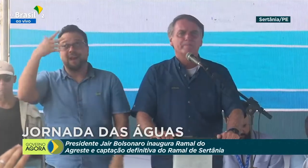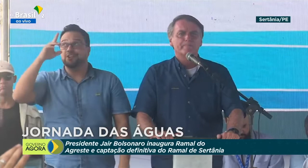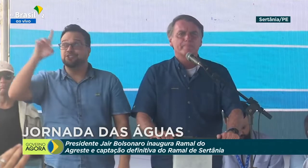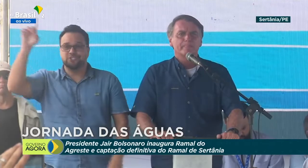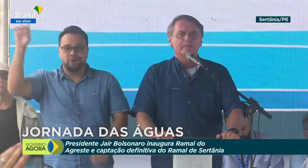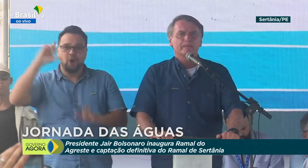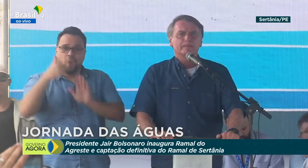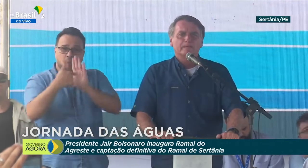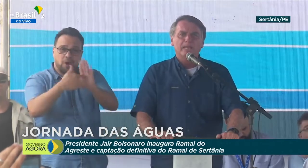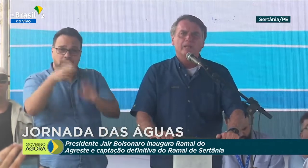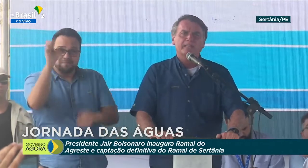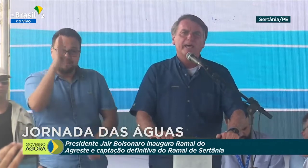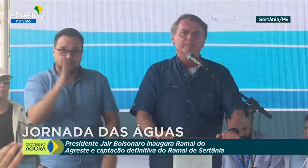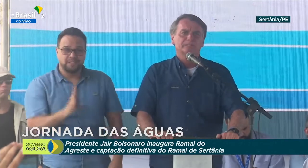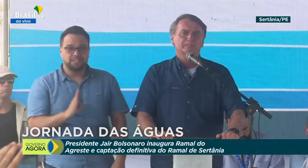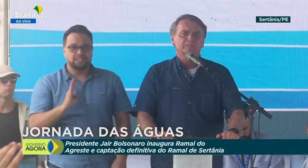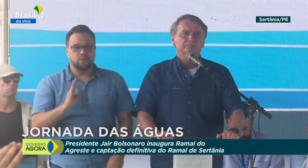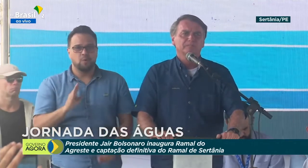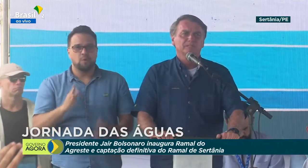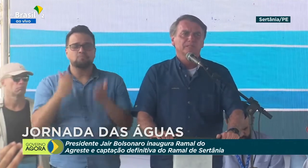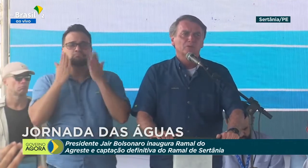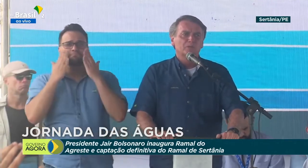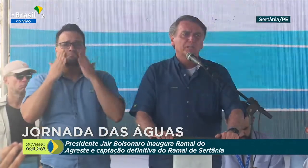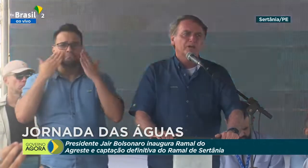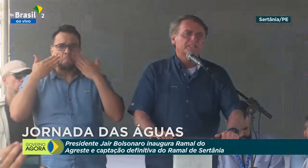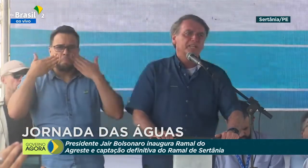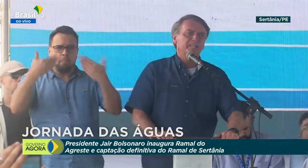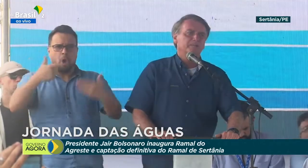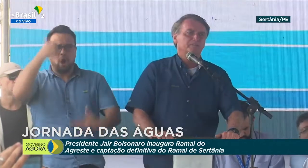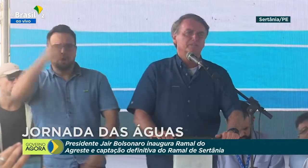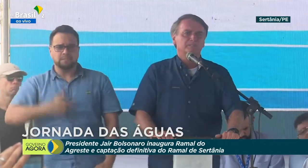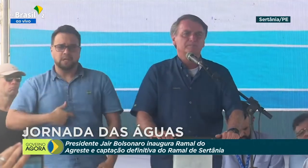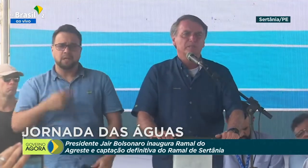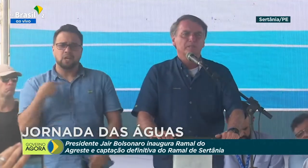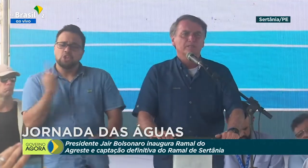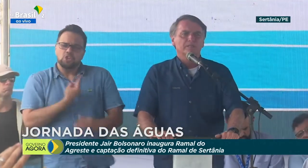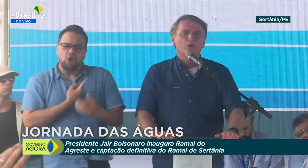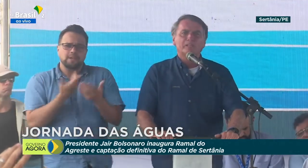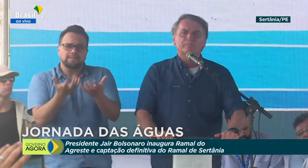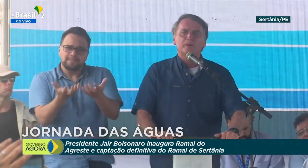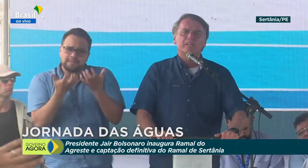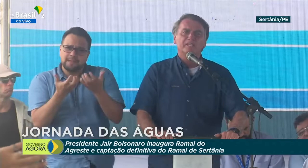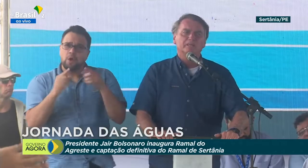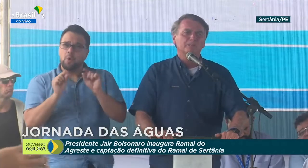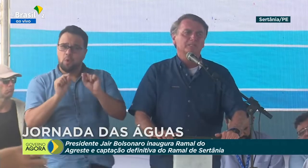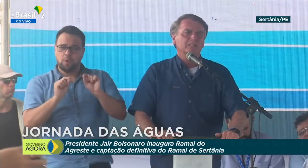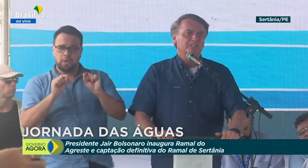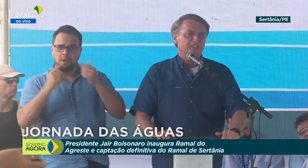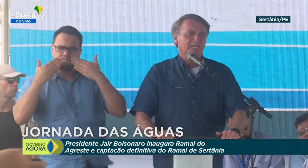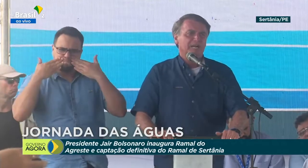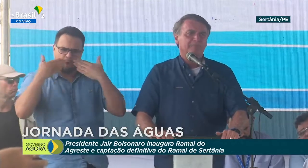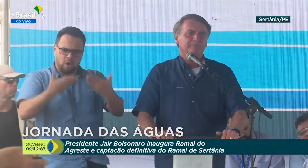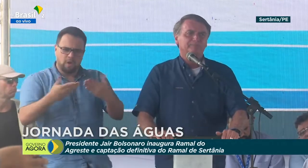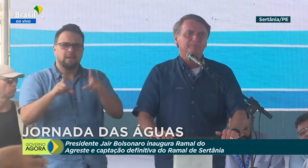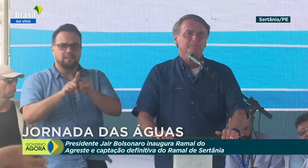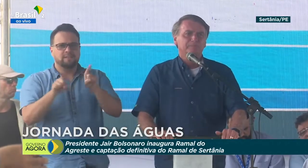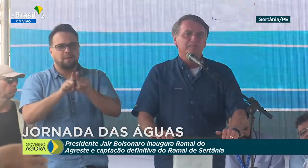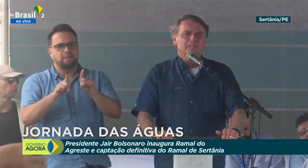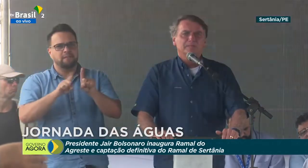Brasil quem nós éramos, o que nós queríamos e onde poderíamos